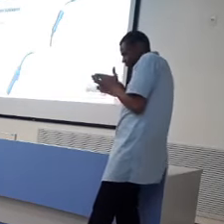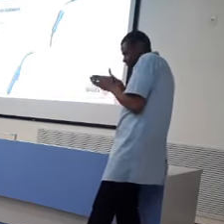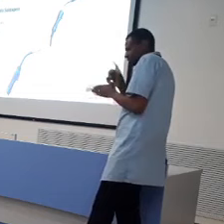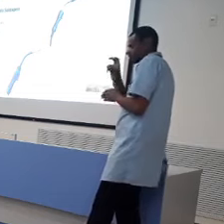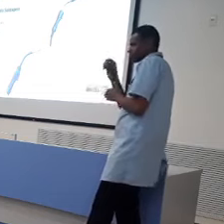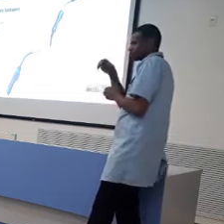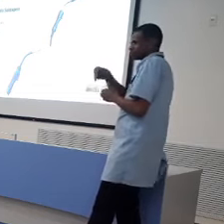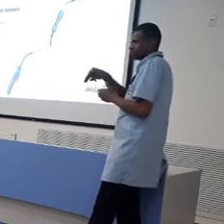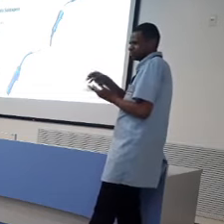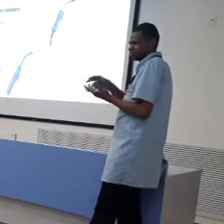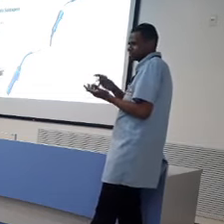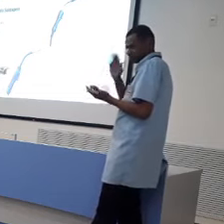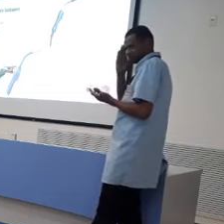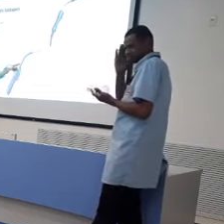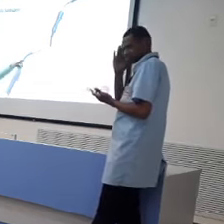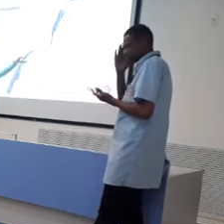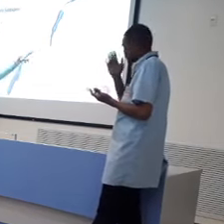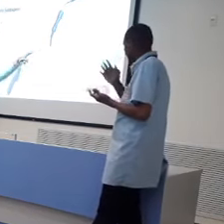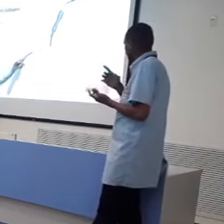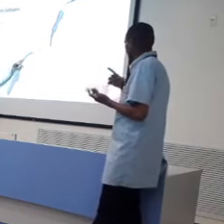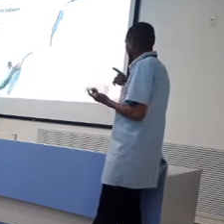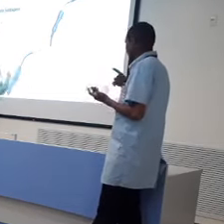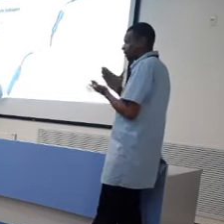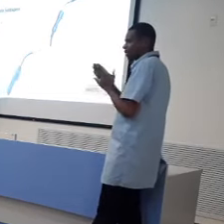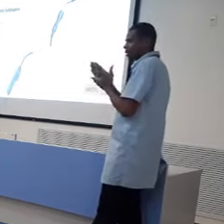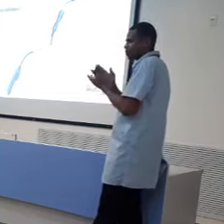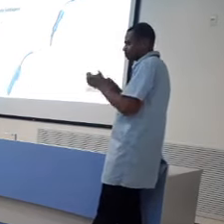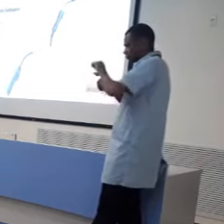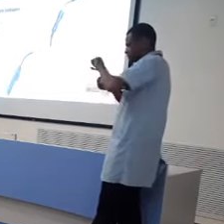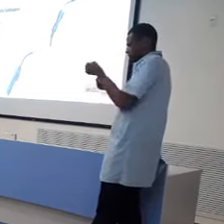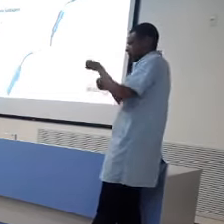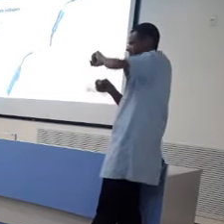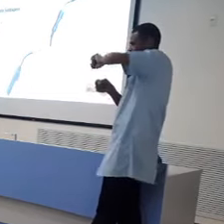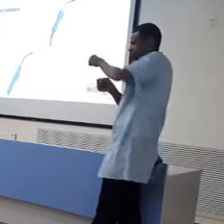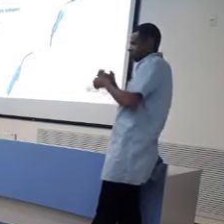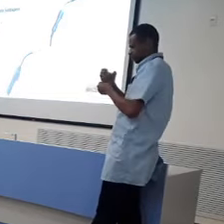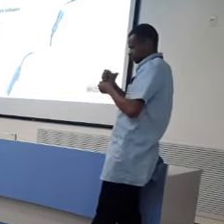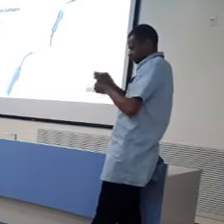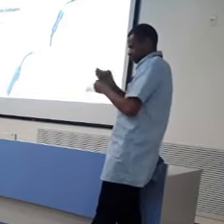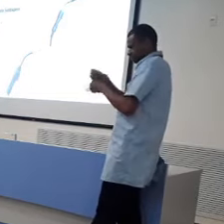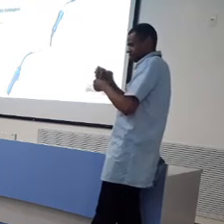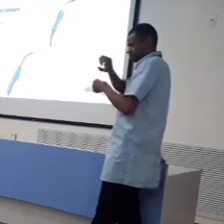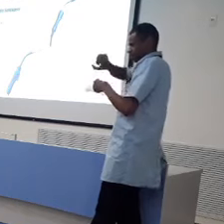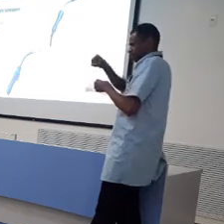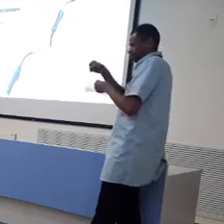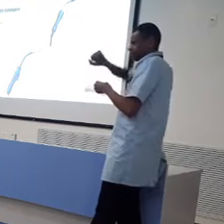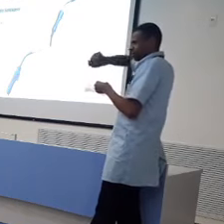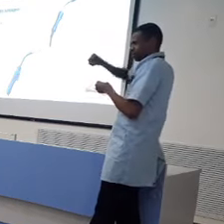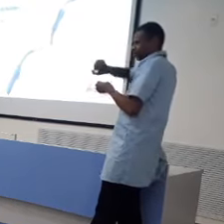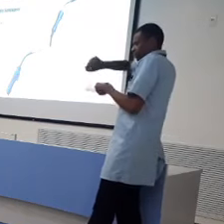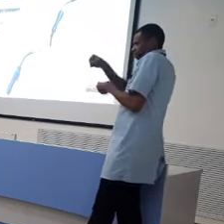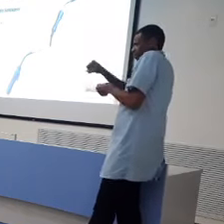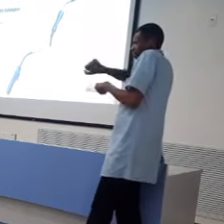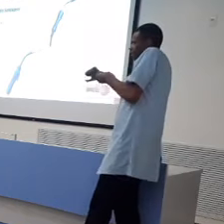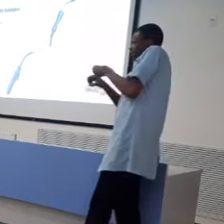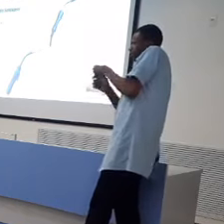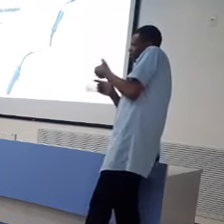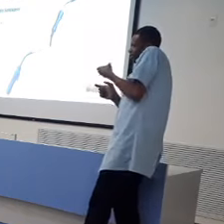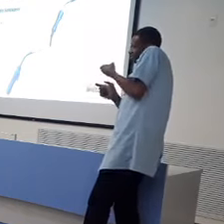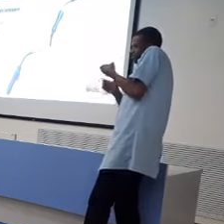milímetros. Existem pescoços flexíveis, você pode flexionar ele para todo lado que você